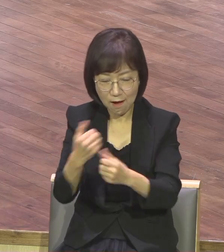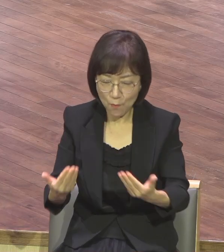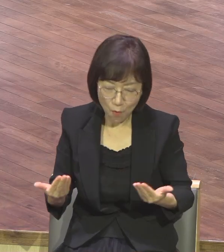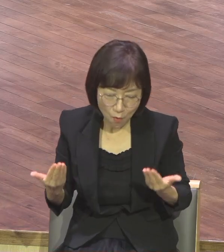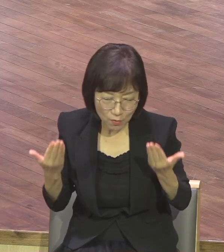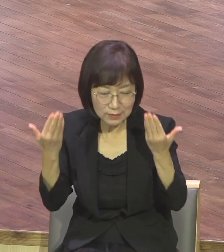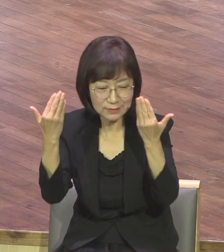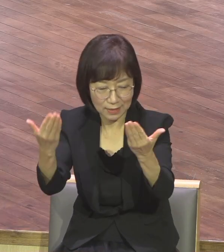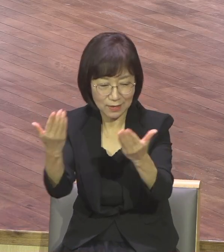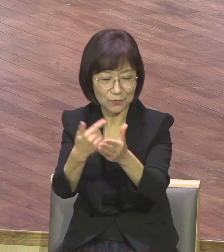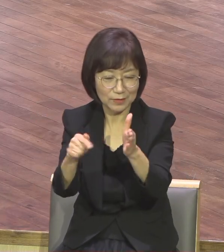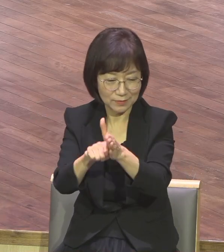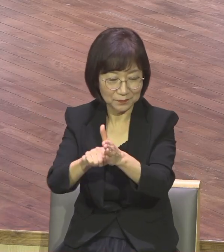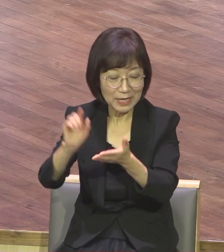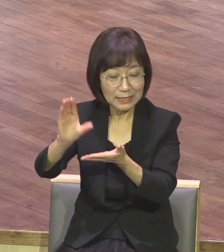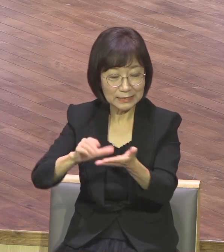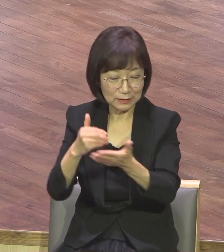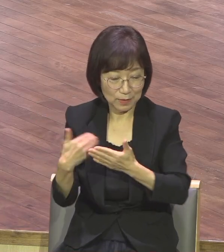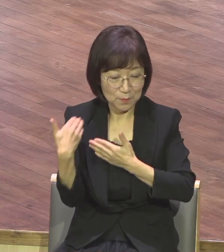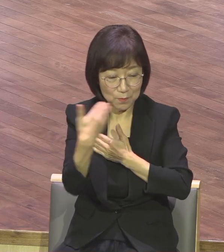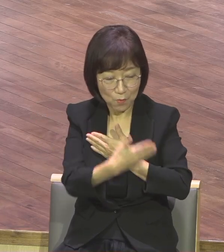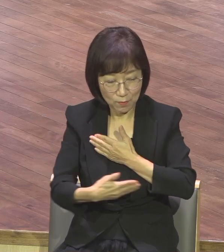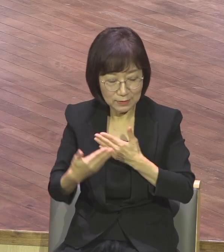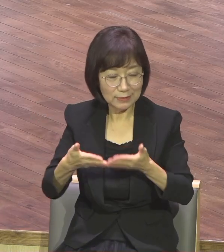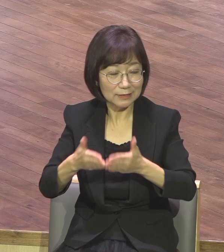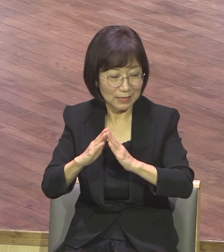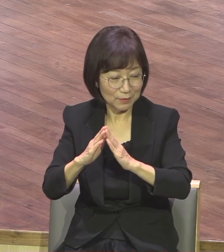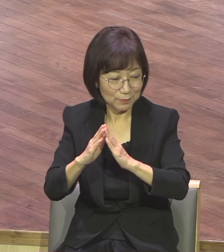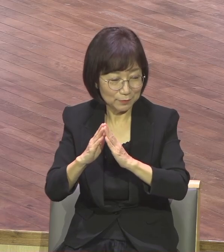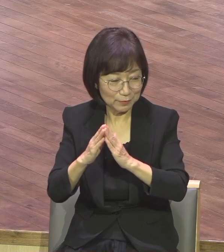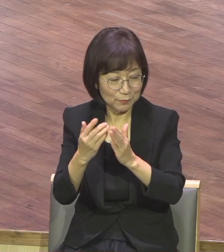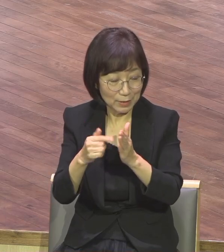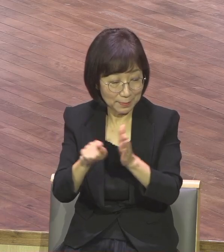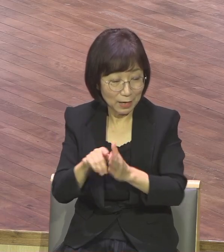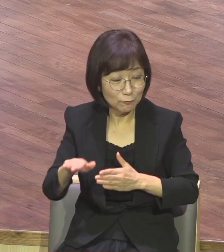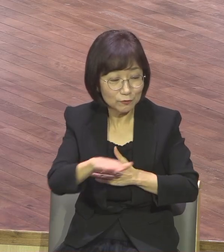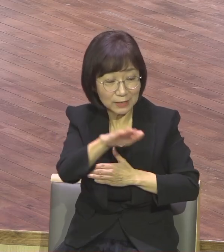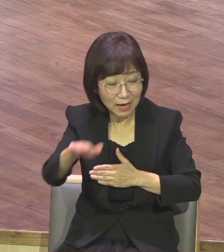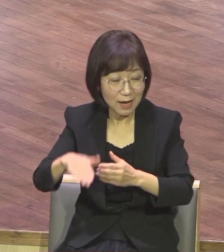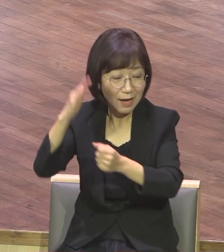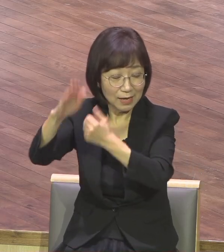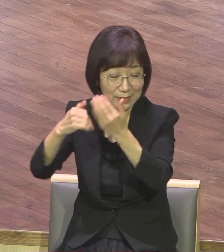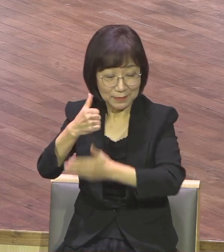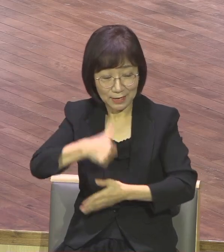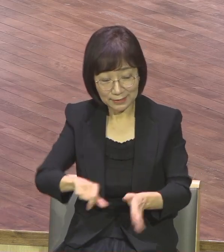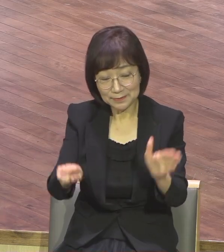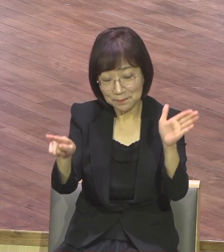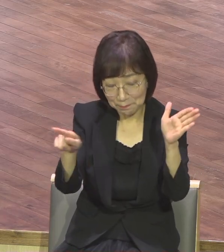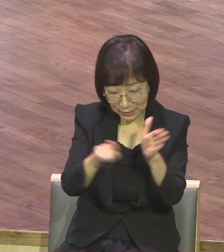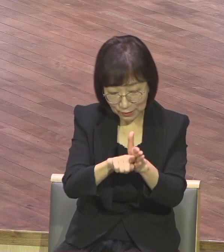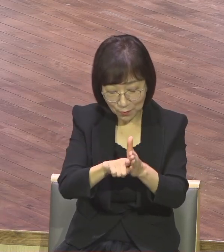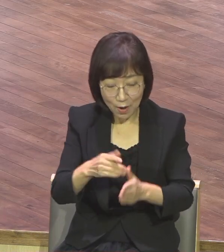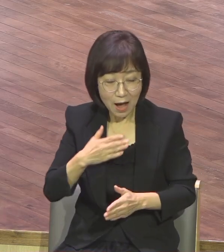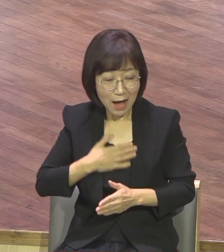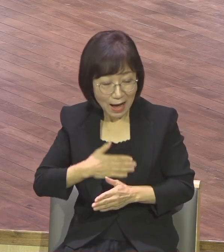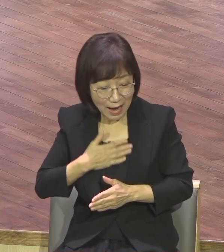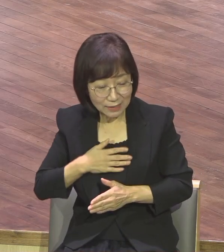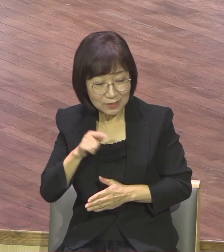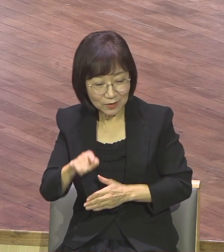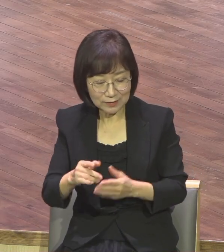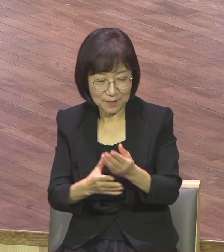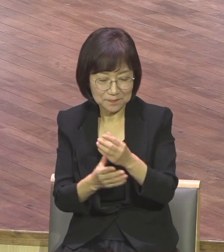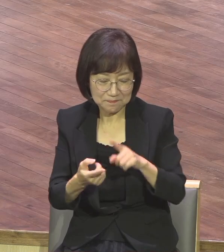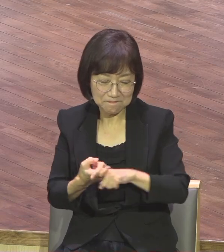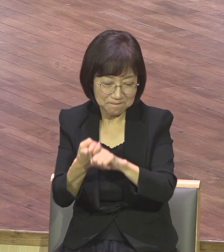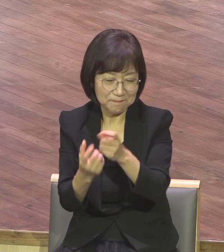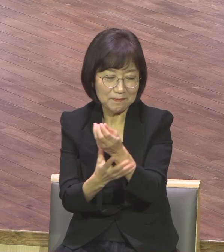봉사의 일을 하게 하며 그리스도의 몸을 세우려 하심이라. 우리가 다 하나님의 아들을 믿는 것과 아는 일에